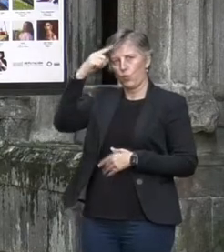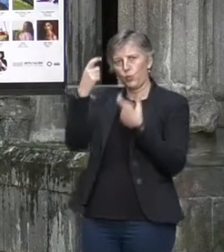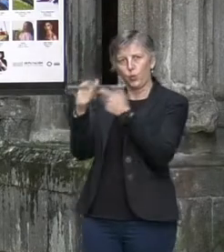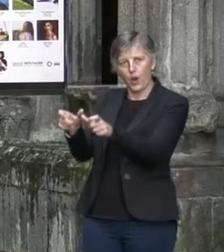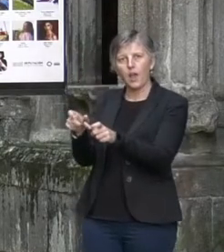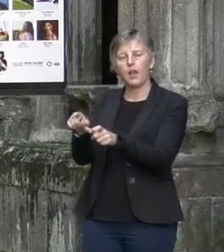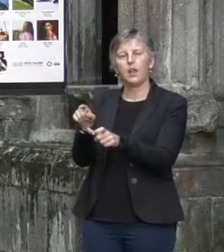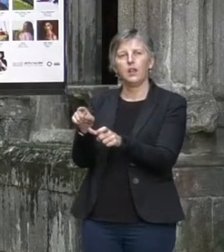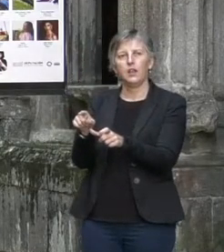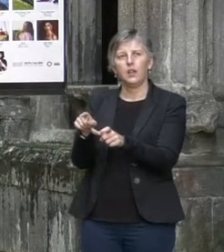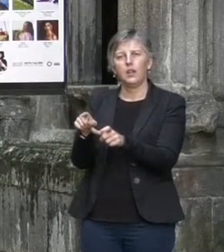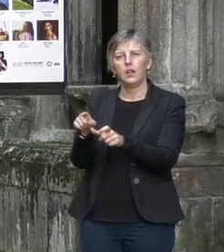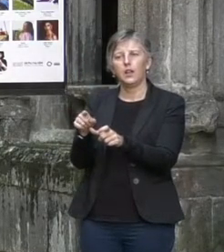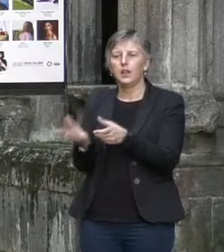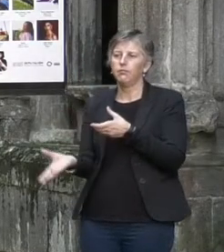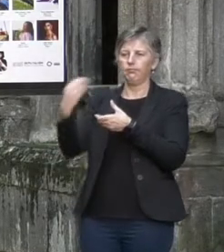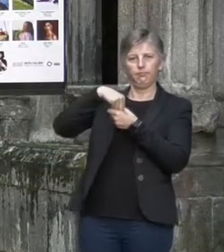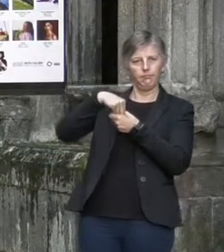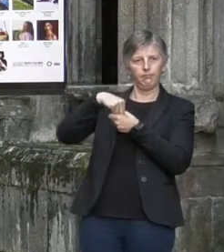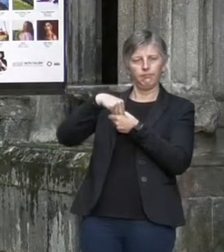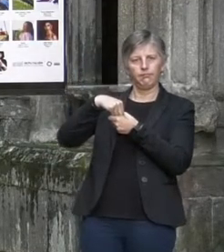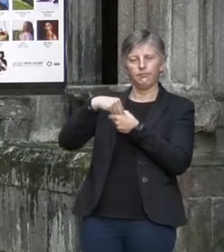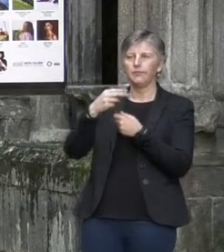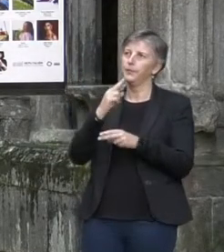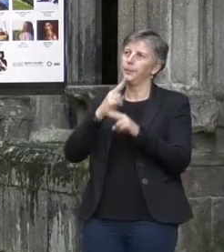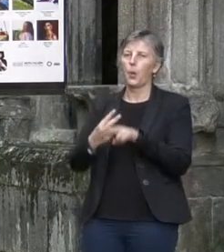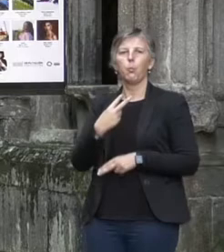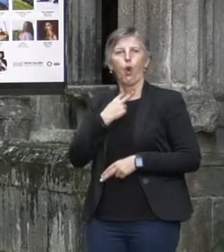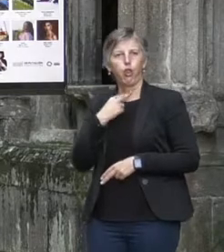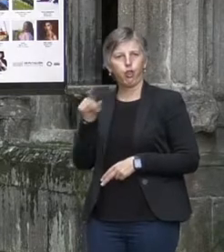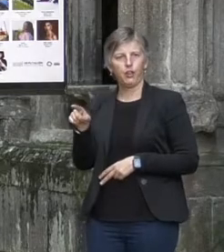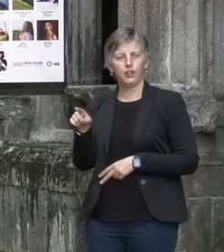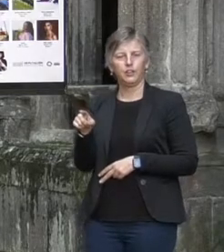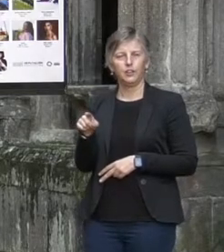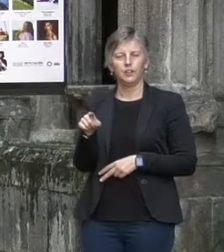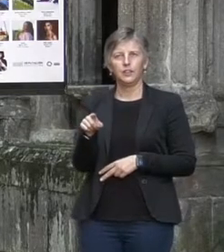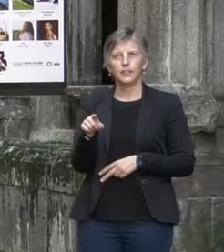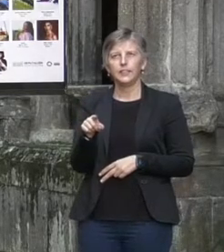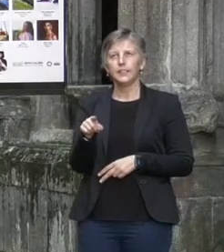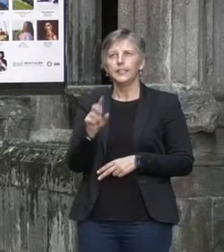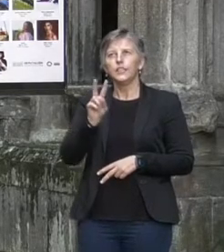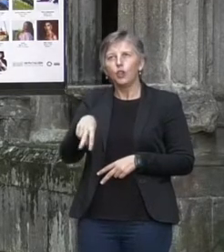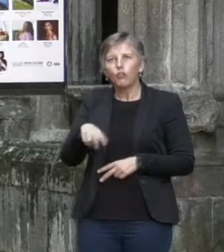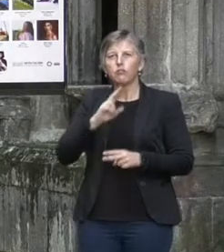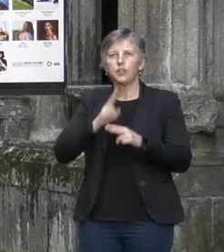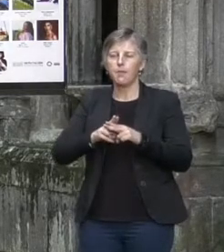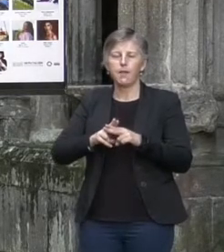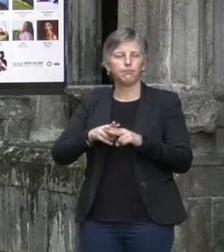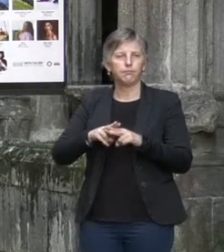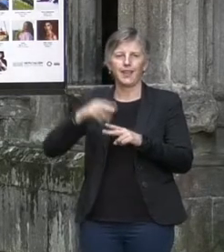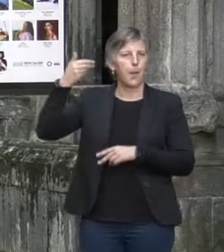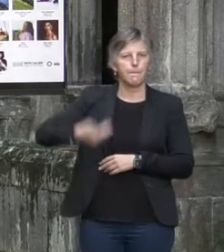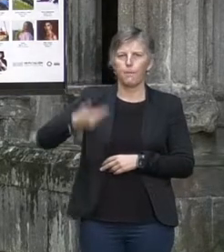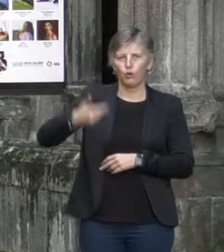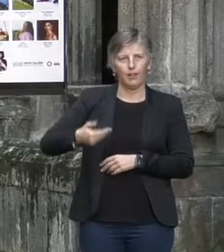que súmanse, que son voz e que son ese ariete fundamental